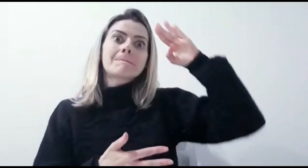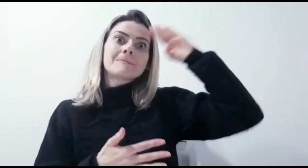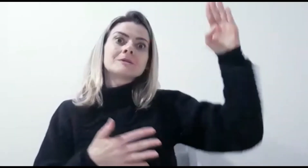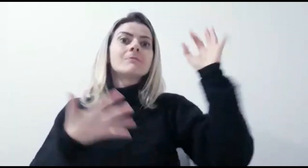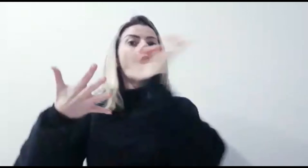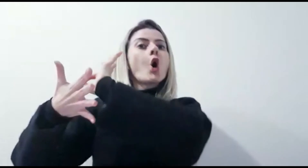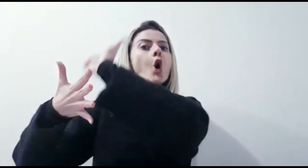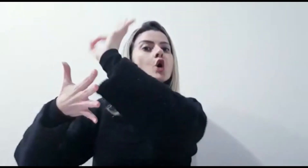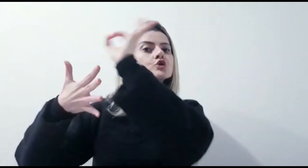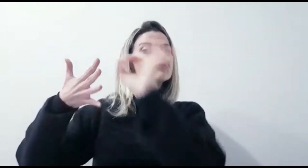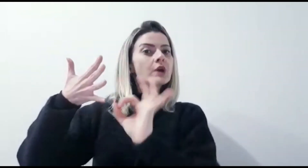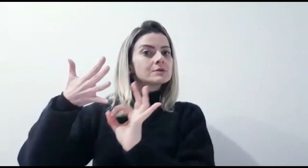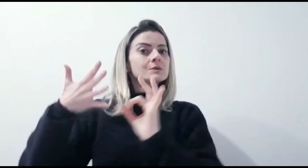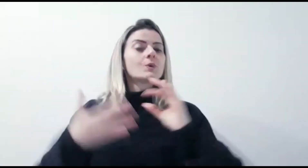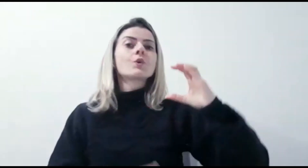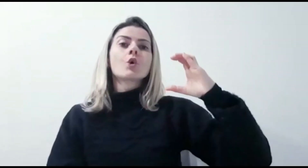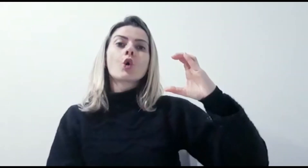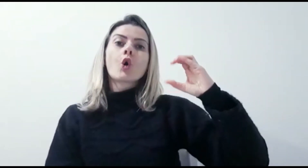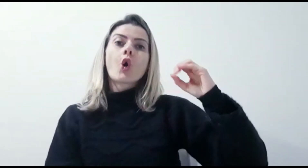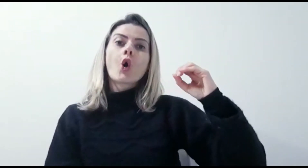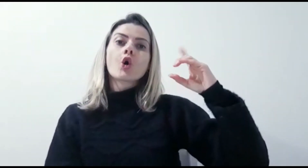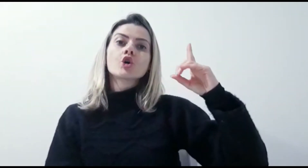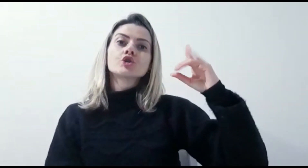publicou 5 livros da codificação.